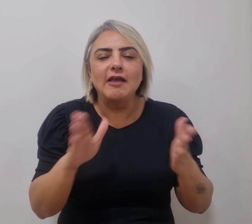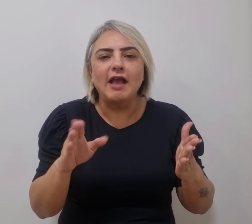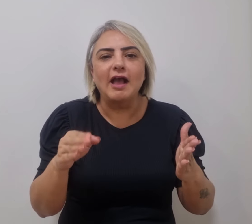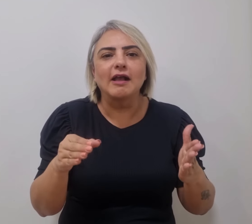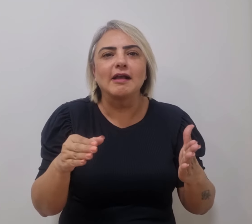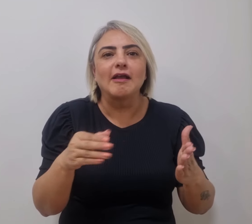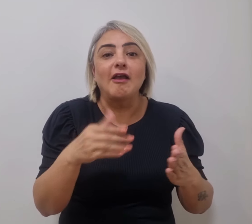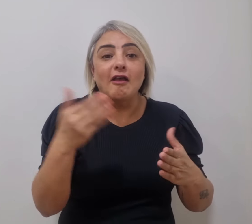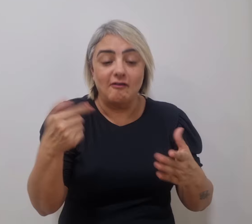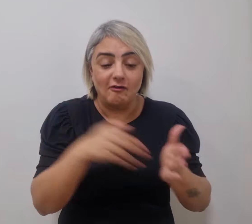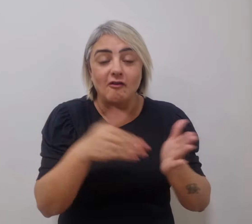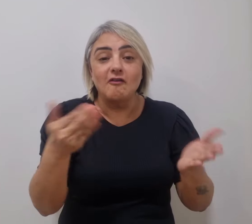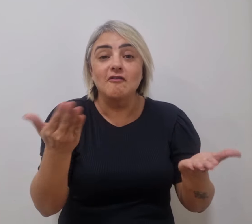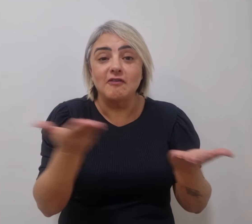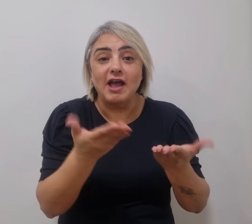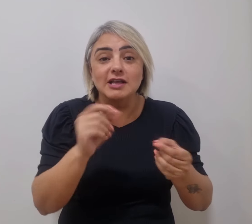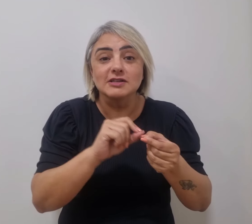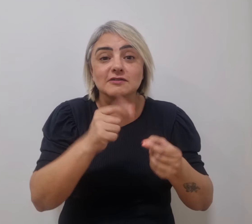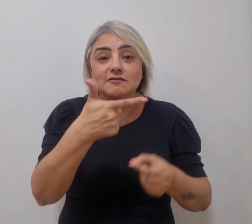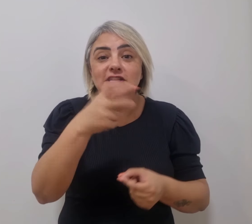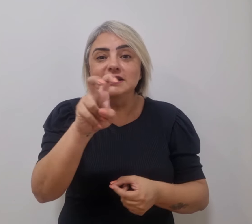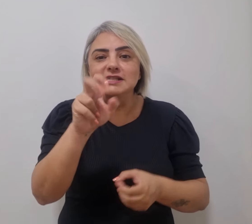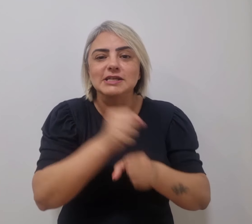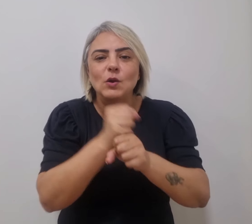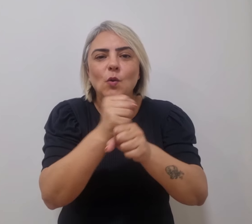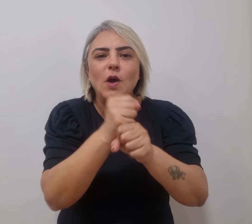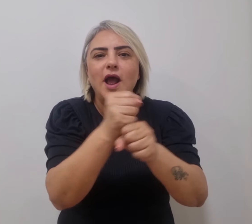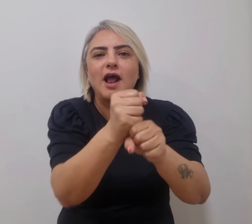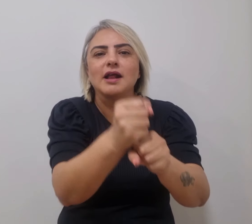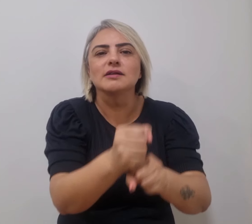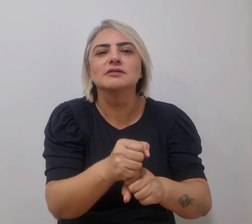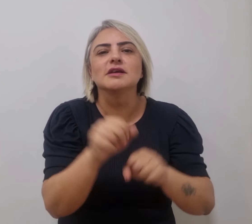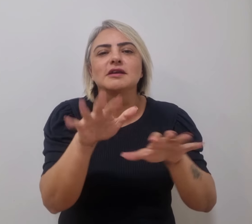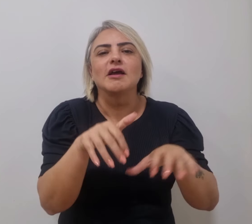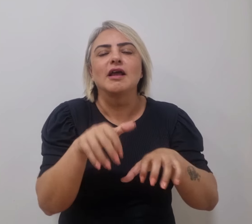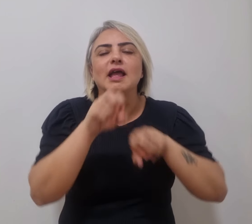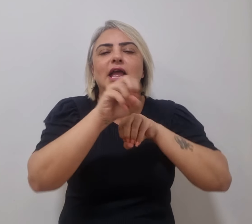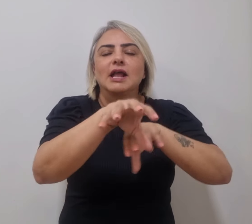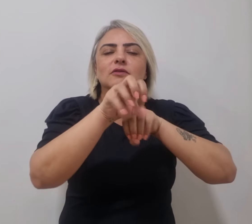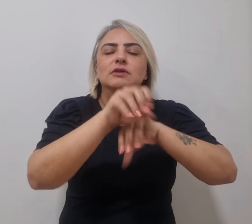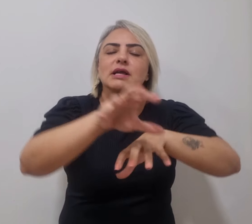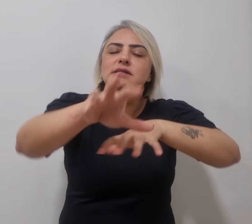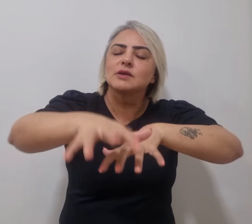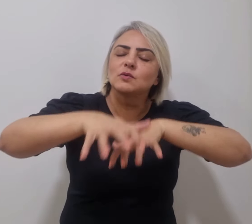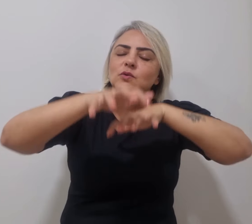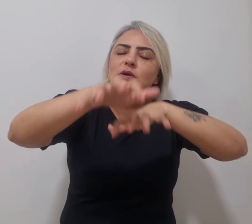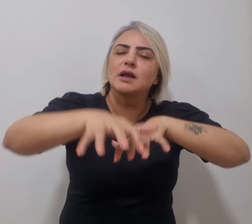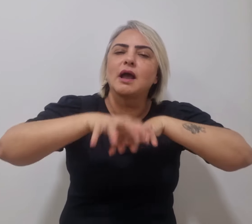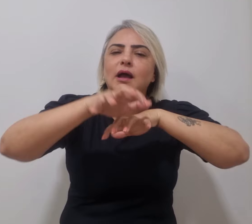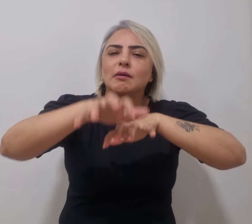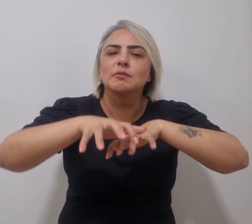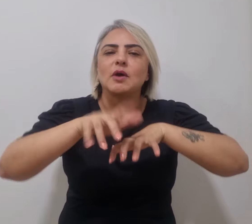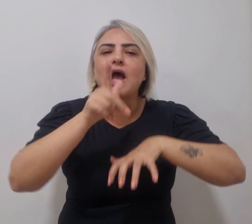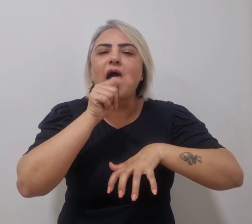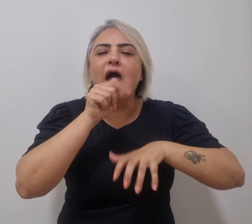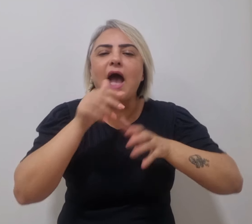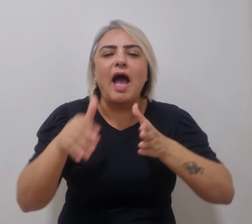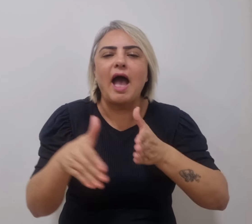25 anos. Aliás, chamamos de educação do campo, das águas e das